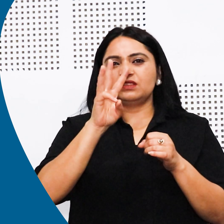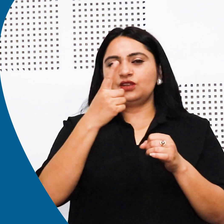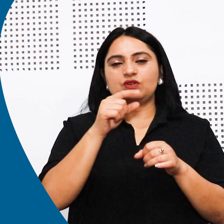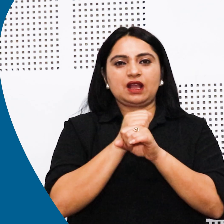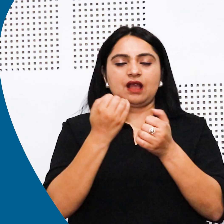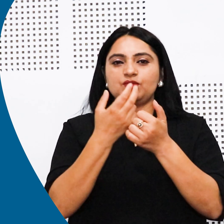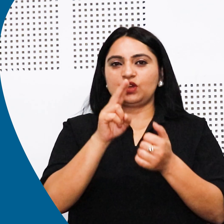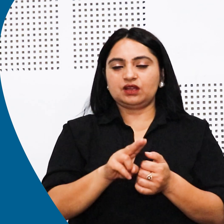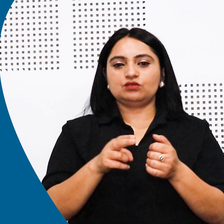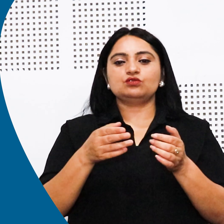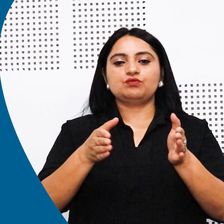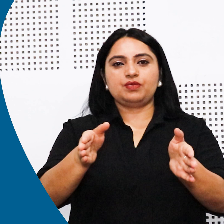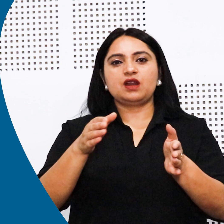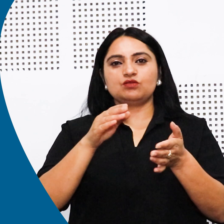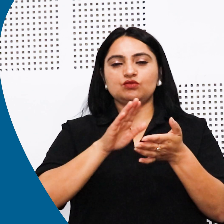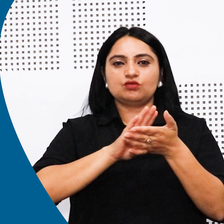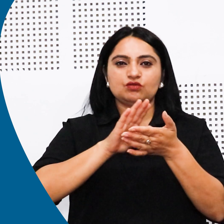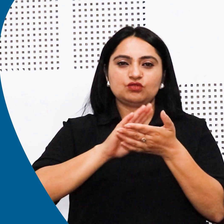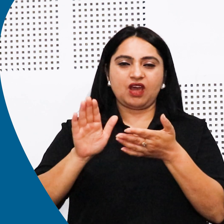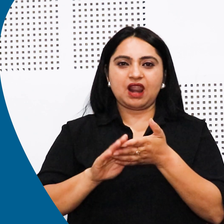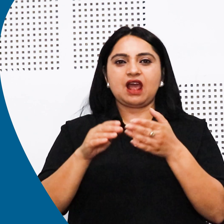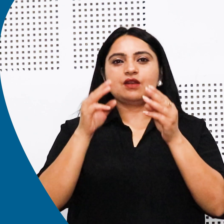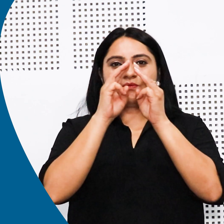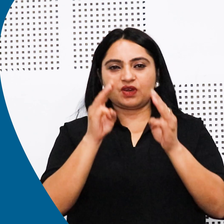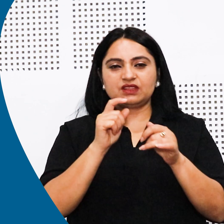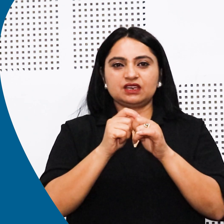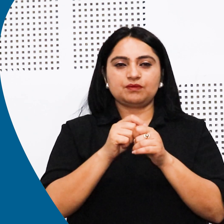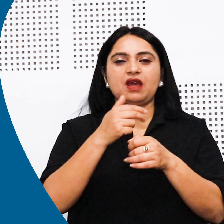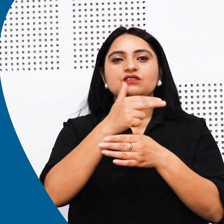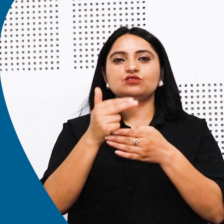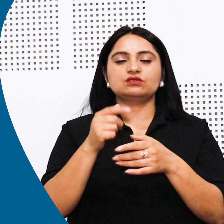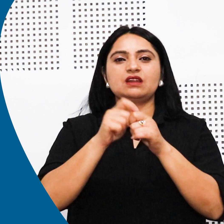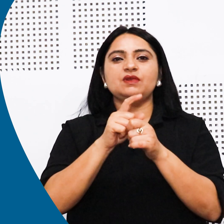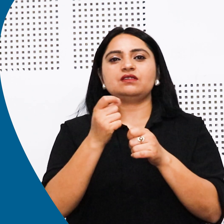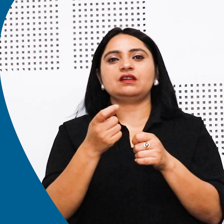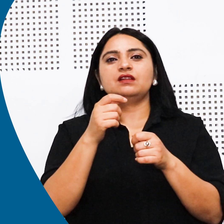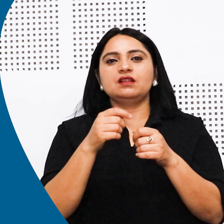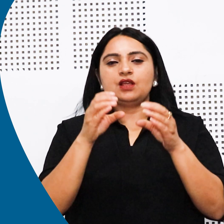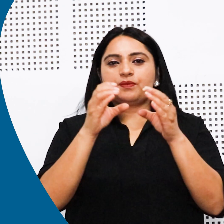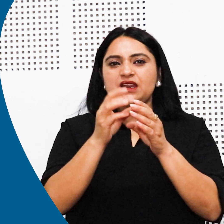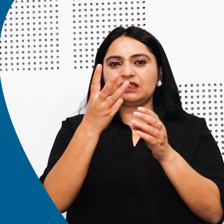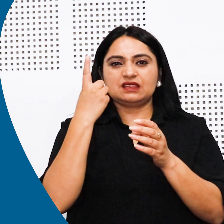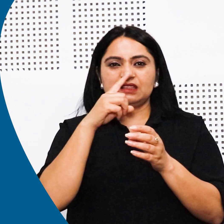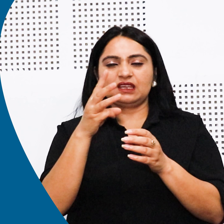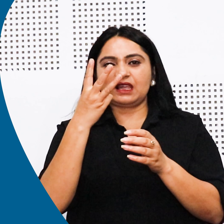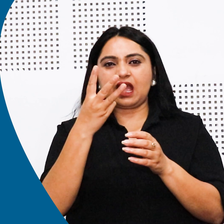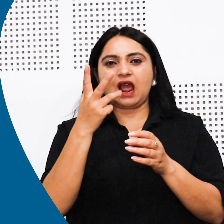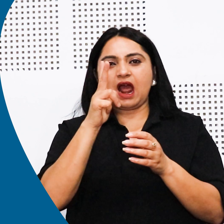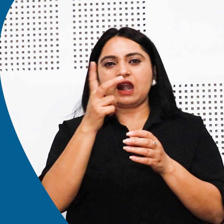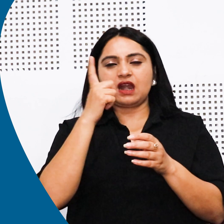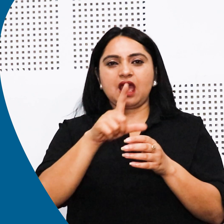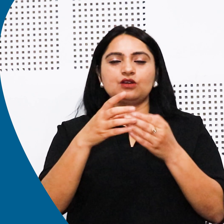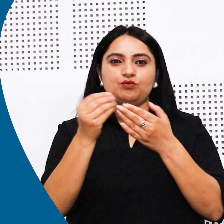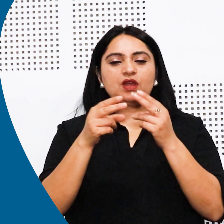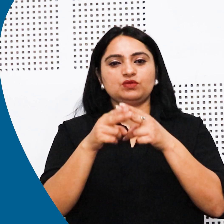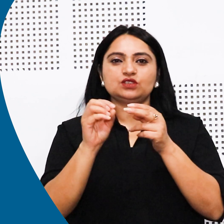गरेको थियो। सडक ढलान, मन्दिर निर्माण र चौतारा निर्माणका लागि उक्त संस्थालाई पालिकाले 3 देखि 8 लाख रुपैयाँसम्मको